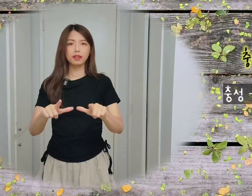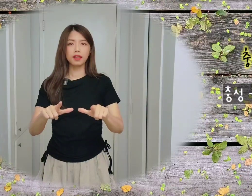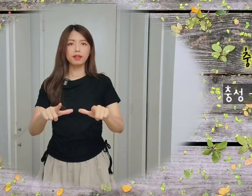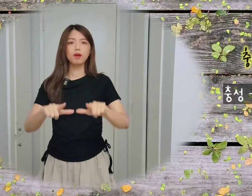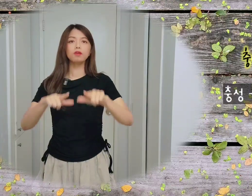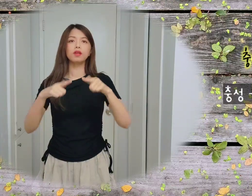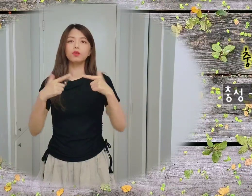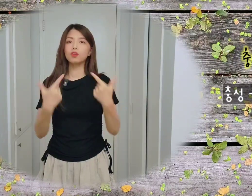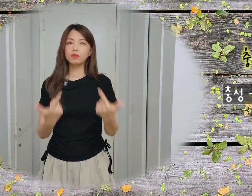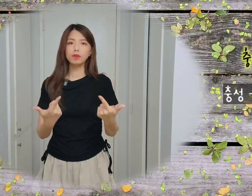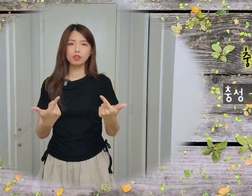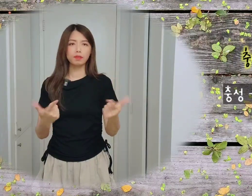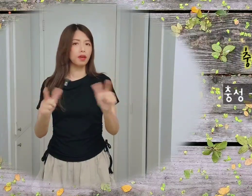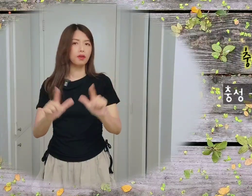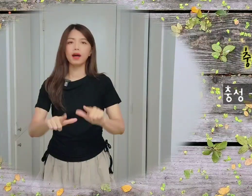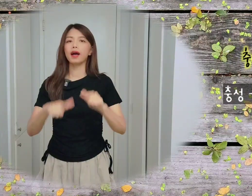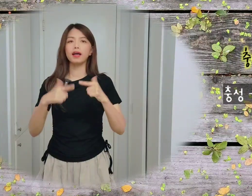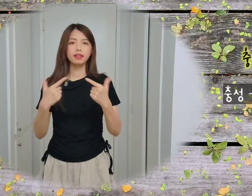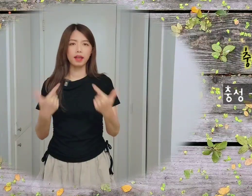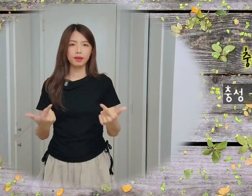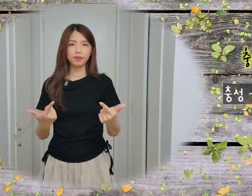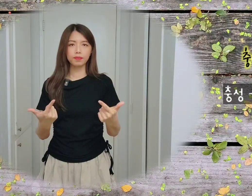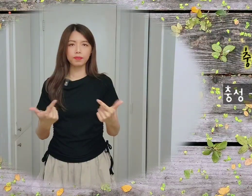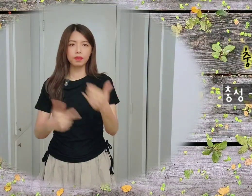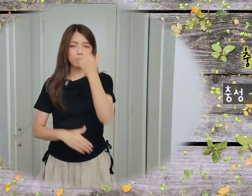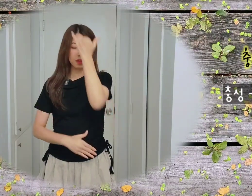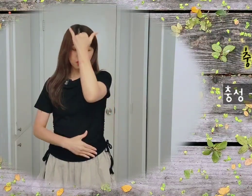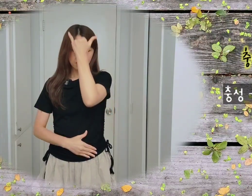이 상태에서 그대로 뒤집어 주시면 돼요. 아니다.